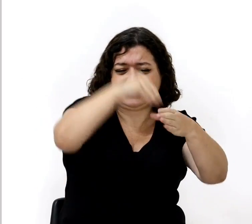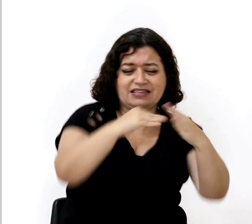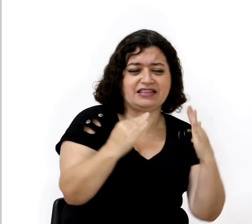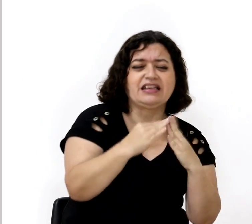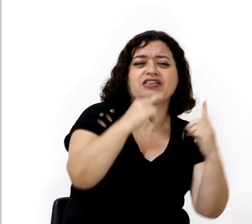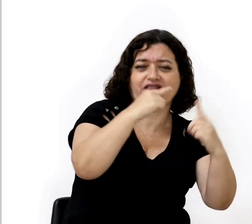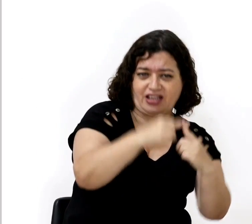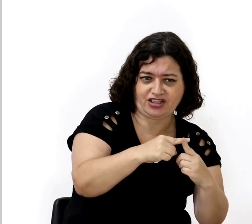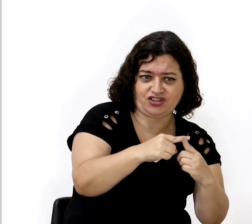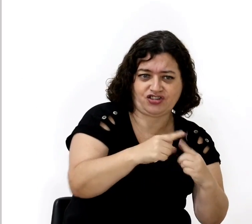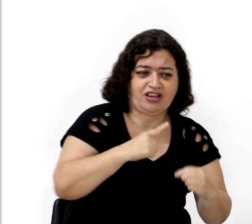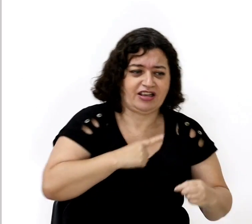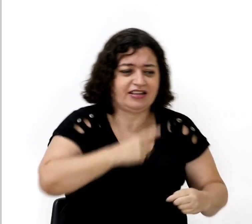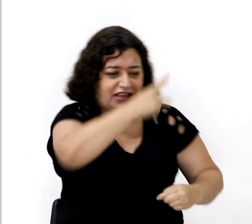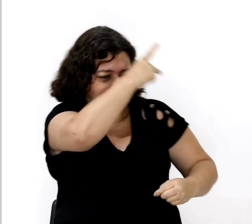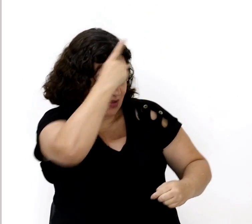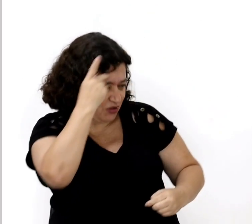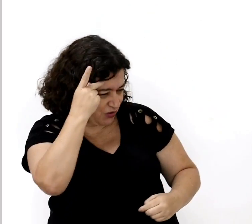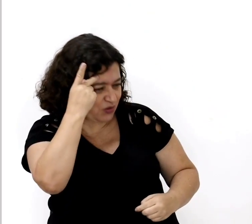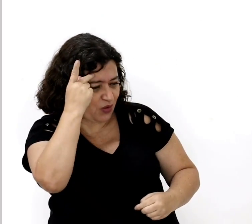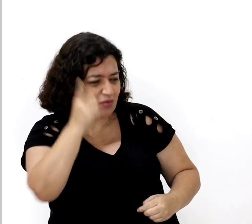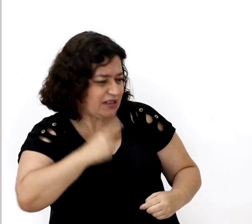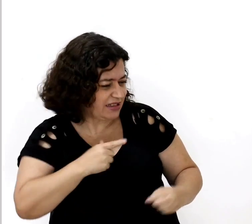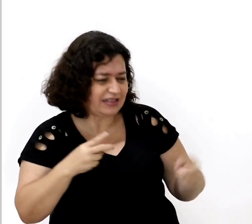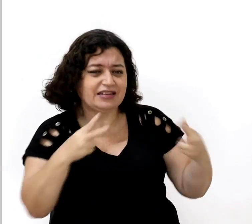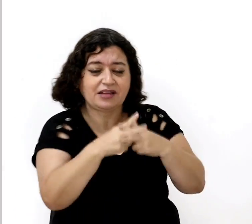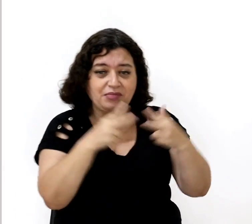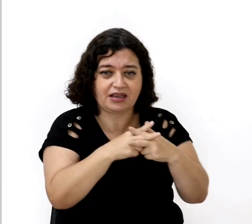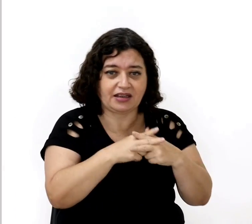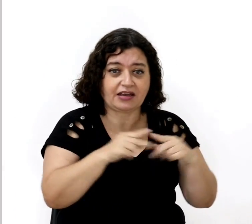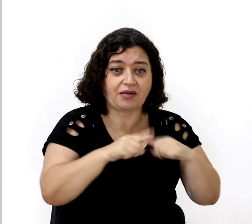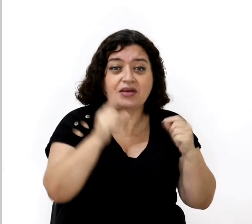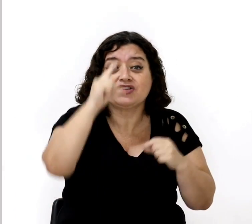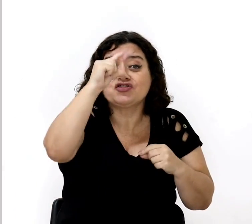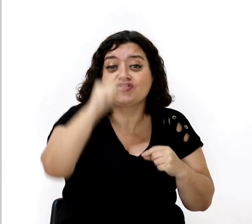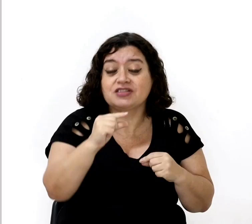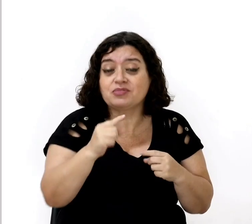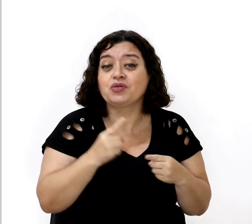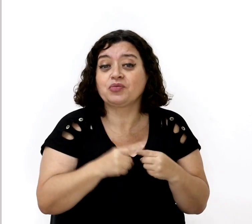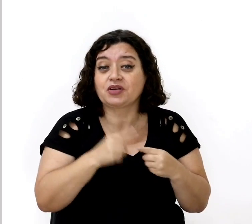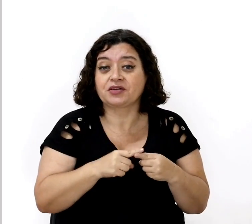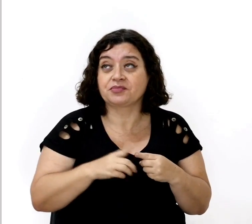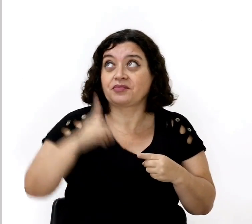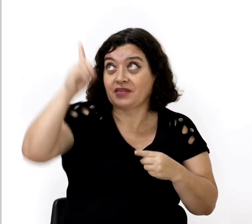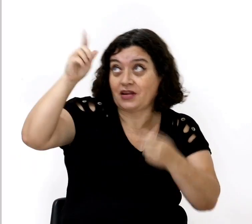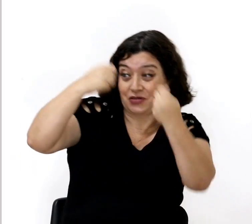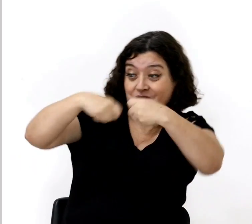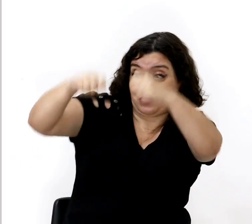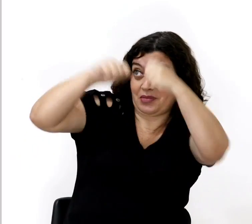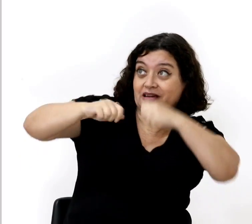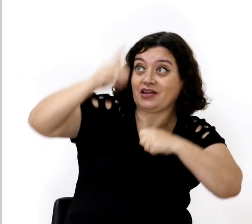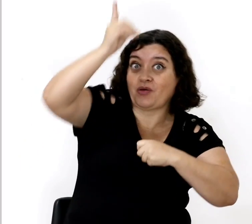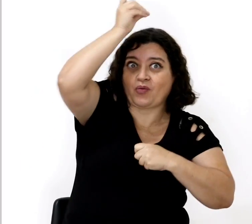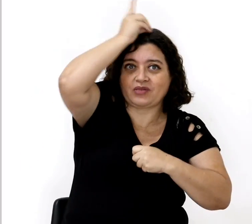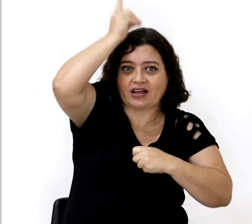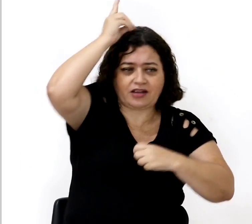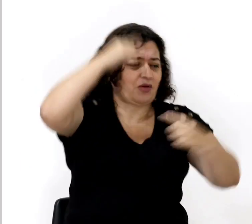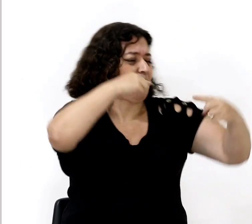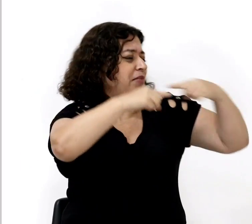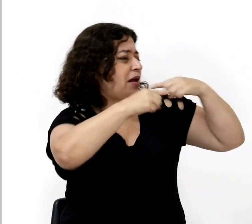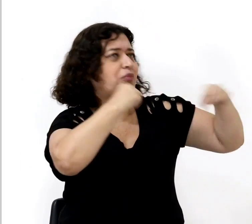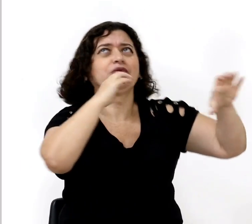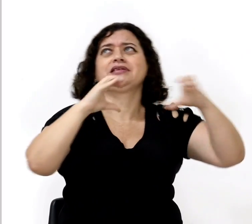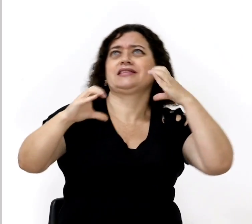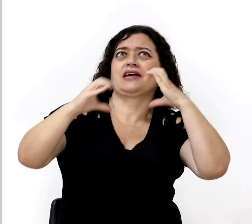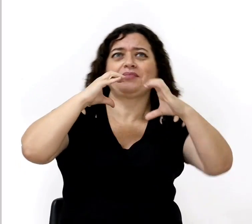Porque briga vai sempre ter, onde tem gente viva tem briga, mas diminui um pouco, porque, veja, Deus me deu um talento para